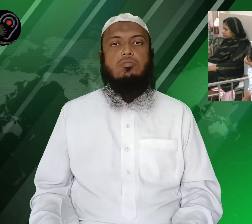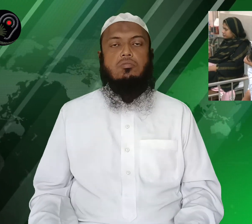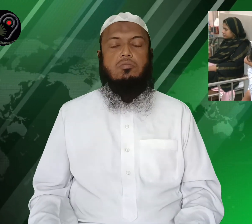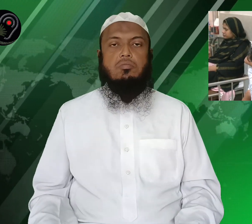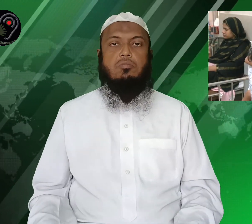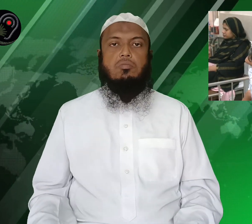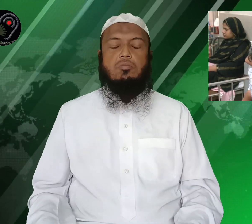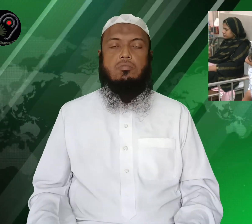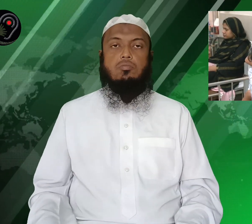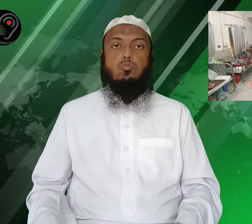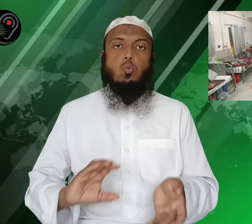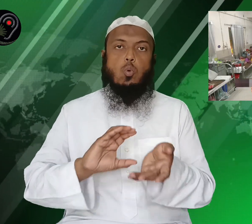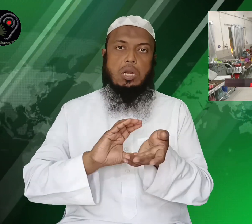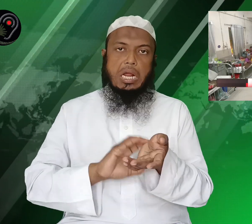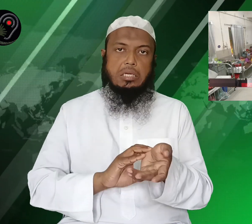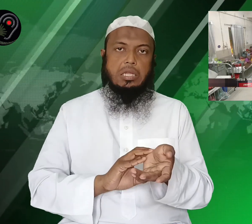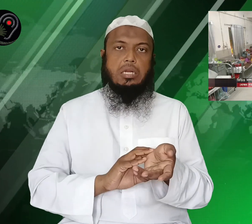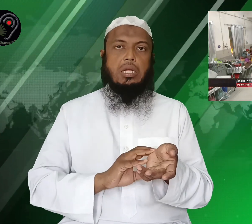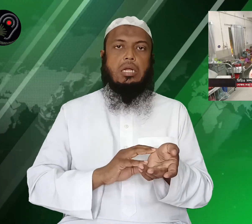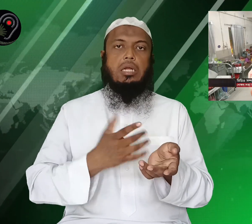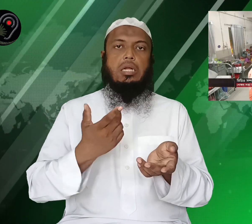আর স্যালাইনের সঙ্গে।